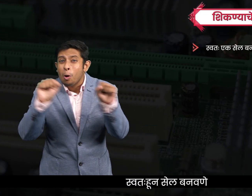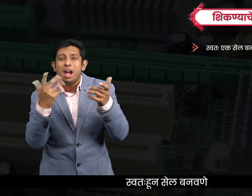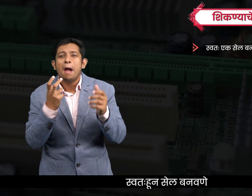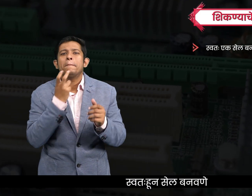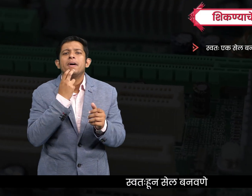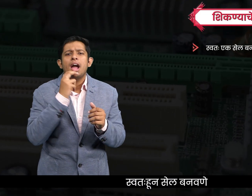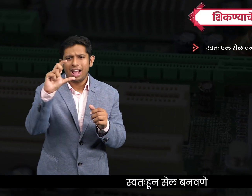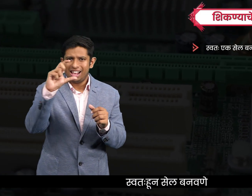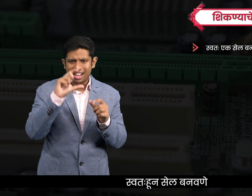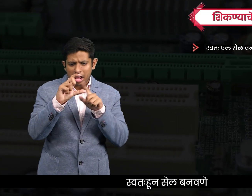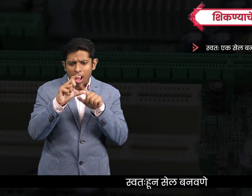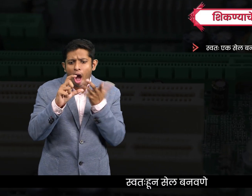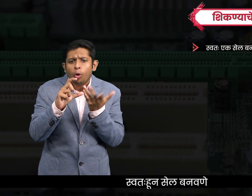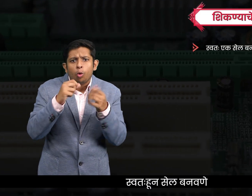स्वतःहून सेल बनवणे,